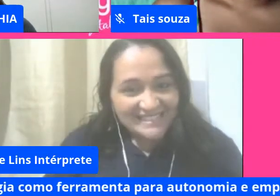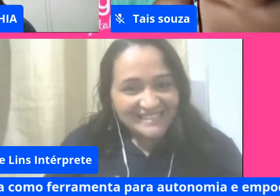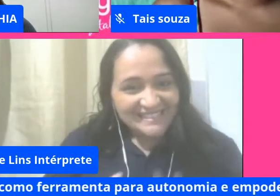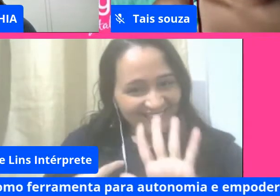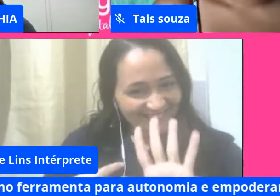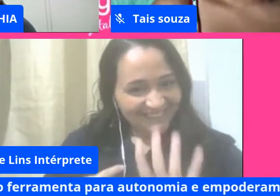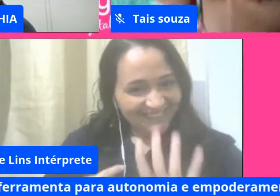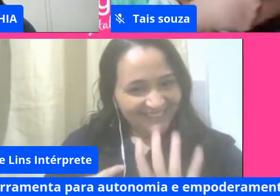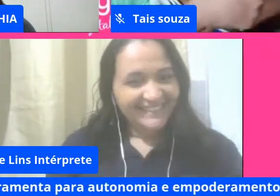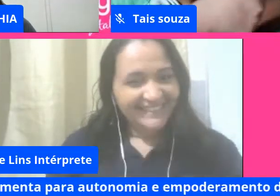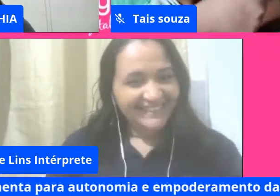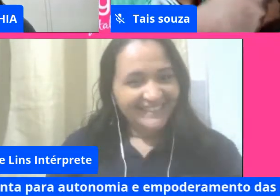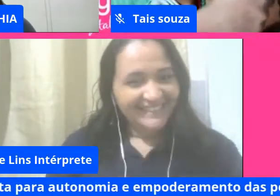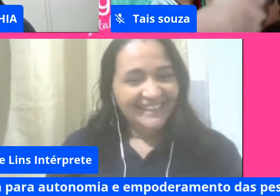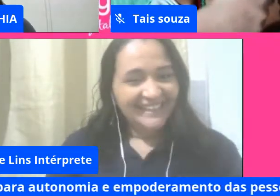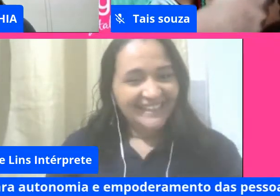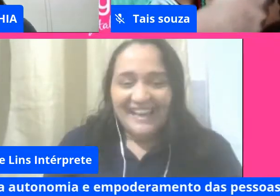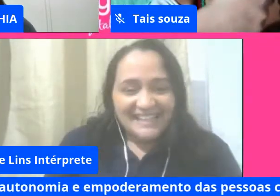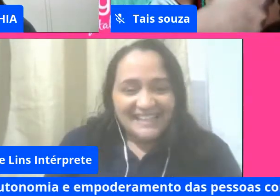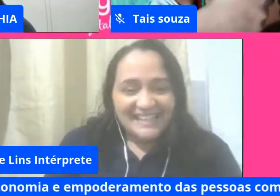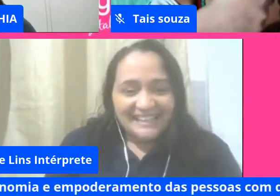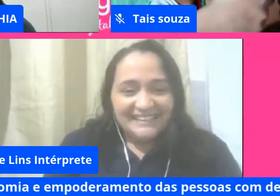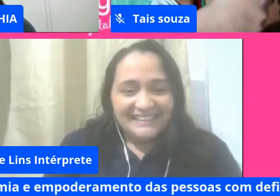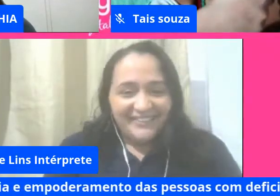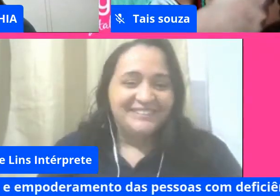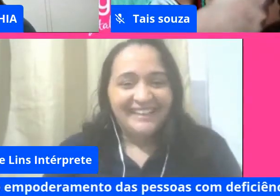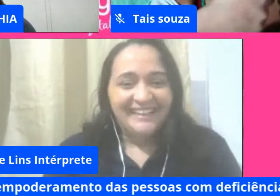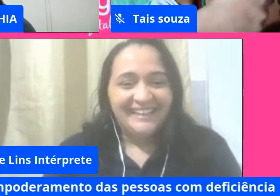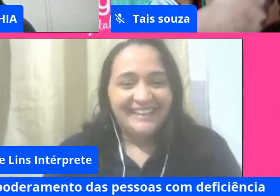Ela disse que está tranquila, tudo bem. Que bom.